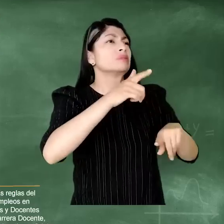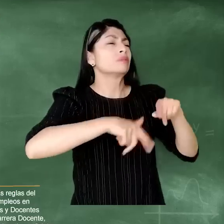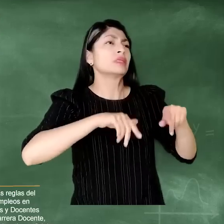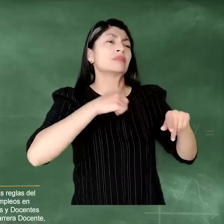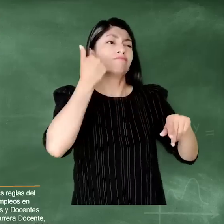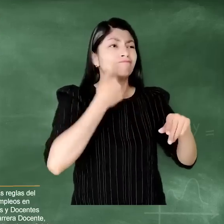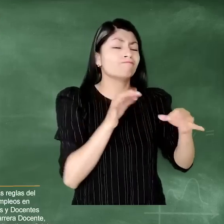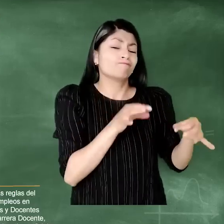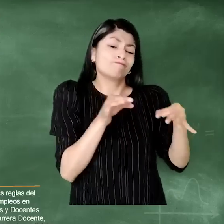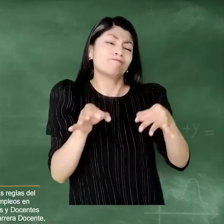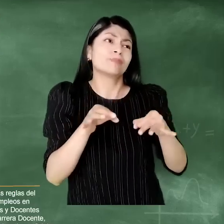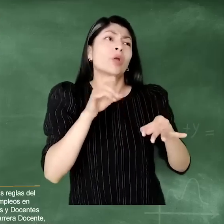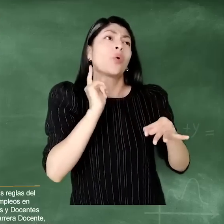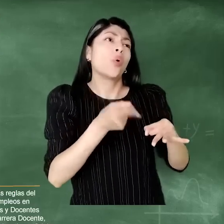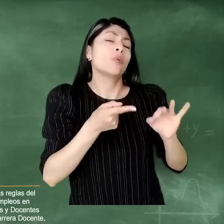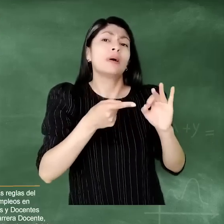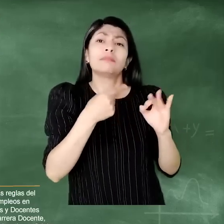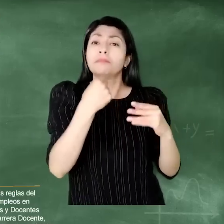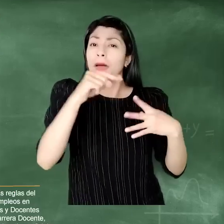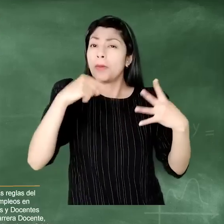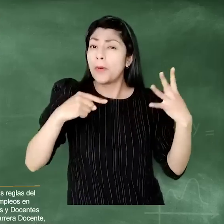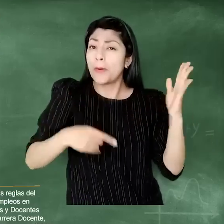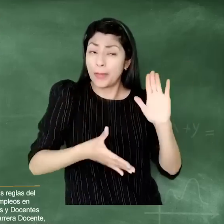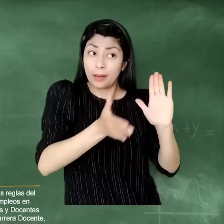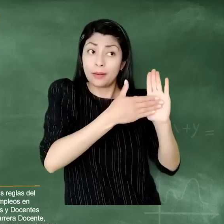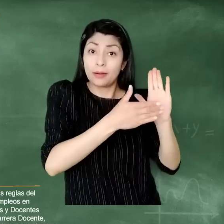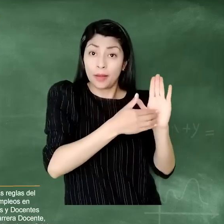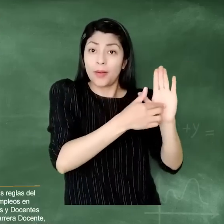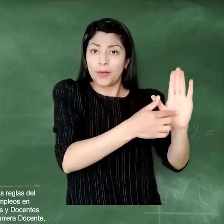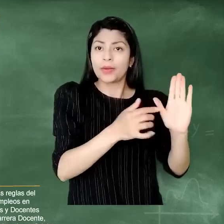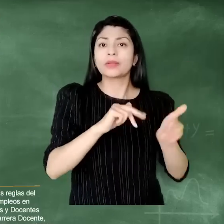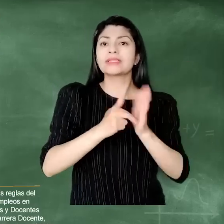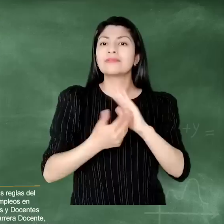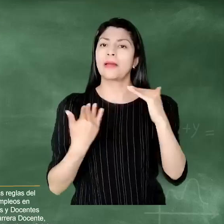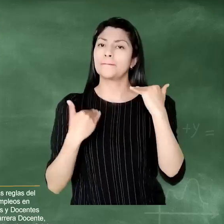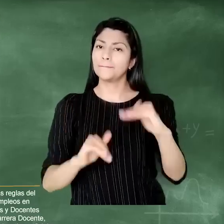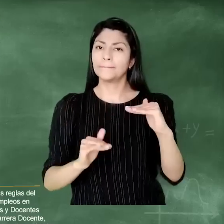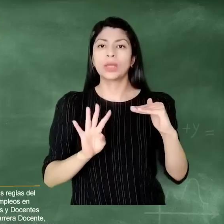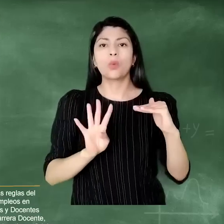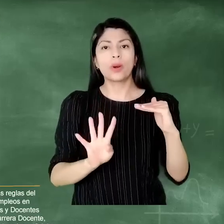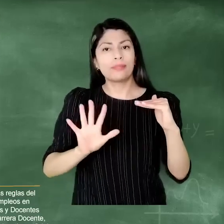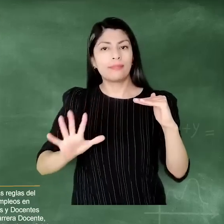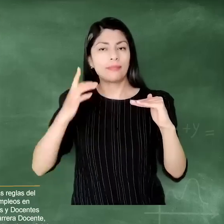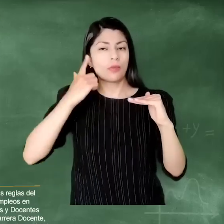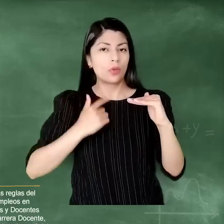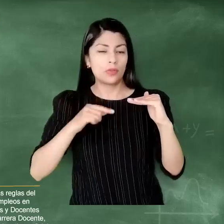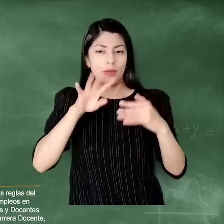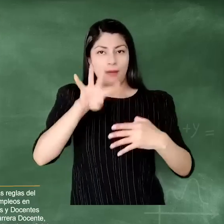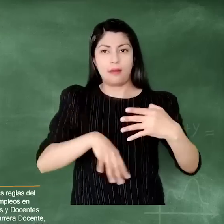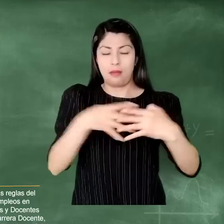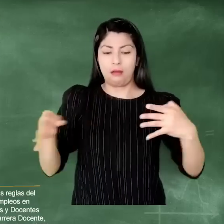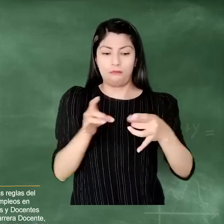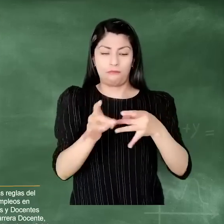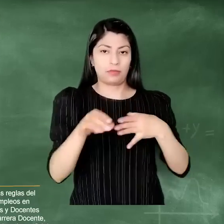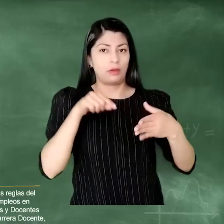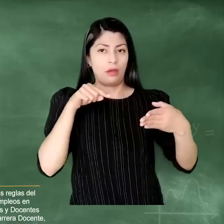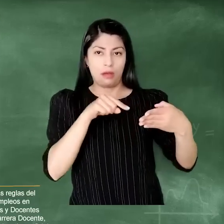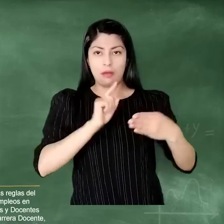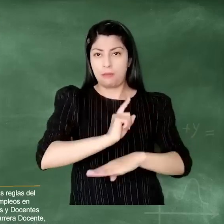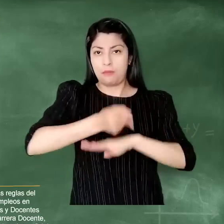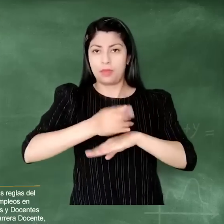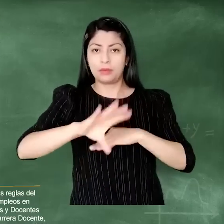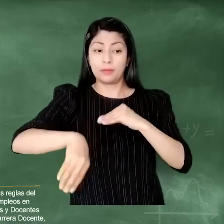misma sea aceptada por la entidad territorial certificada, la cual no puede ser superior a 45 días